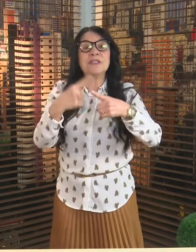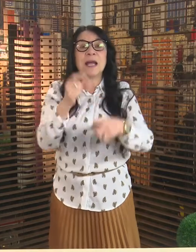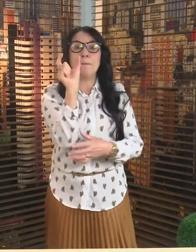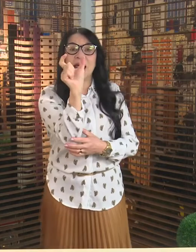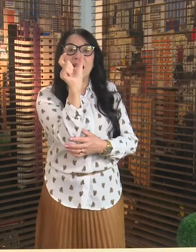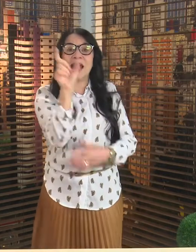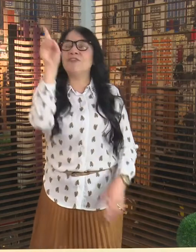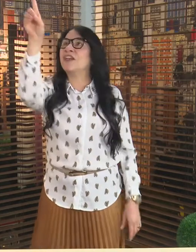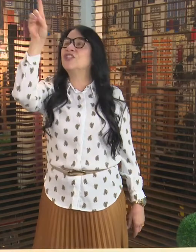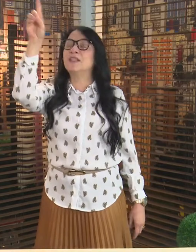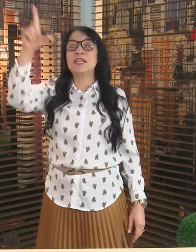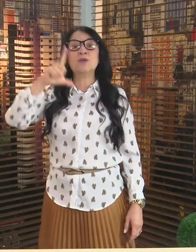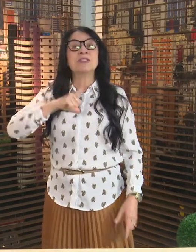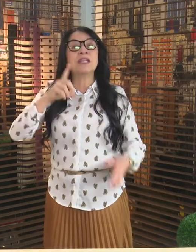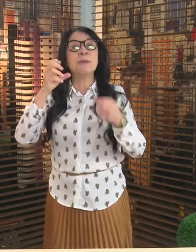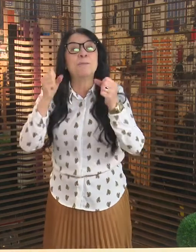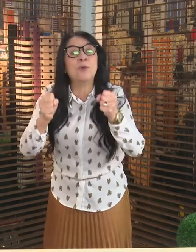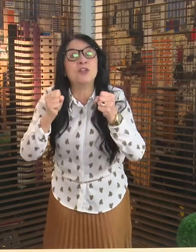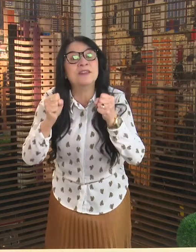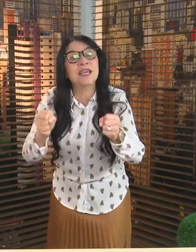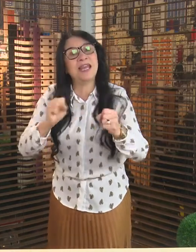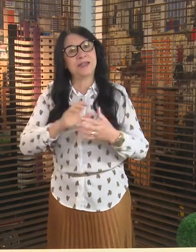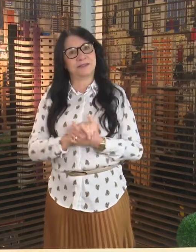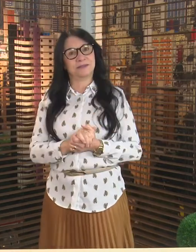a palavra de Deus tem poder.